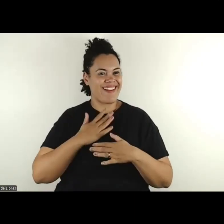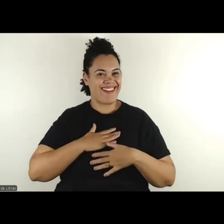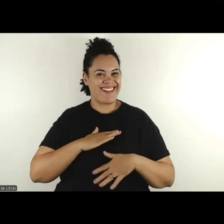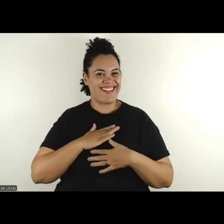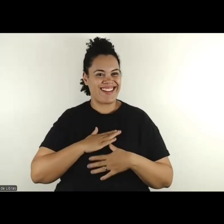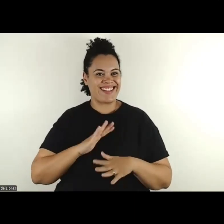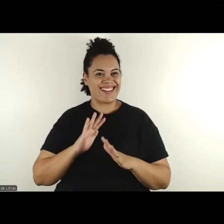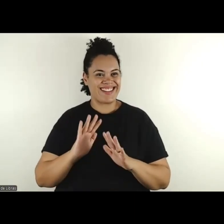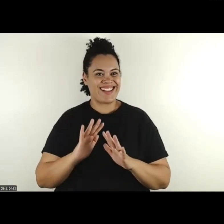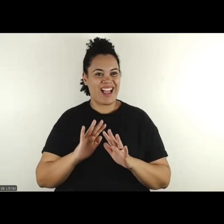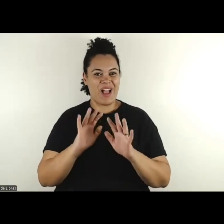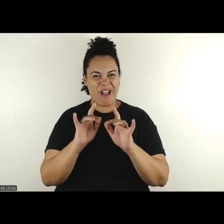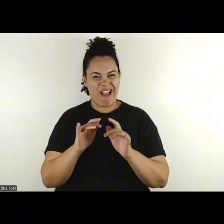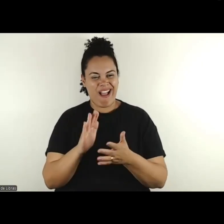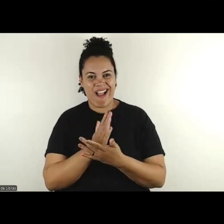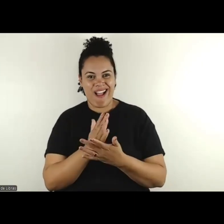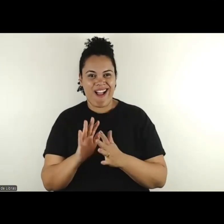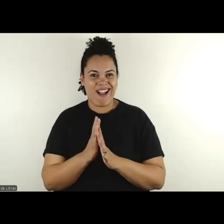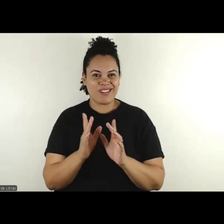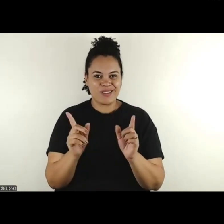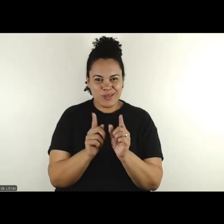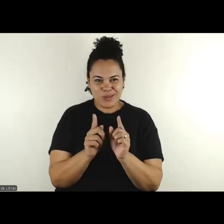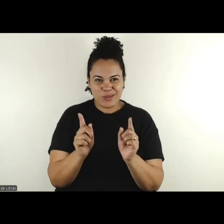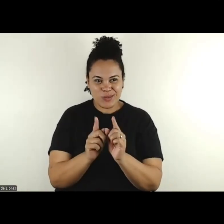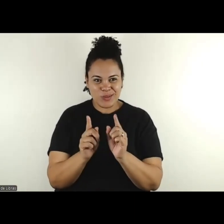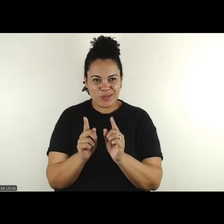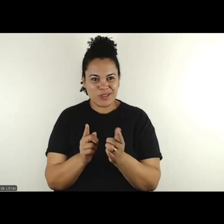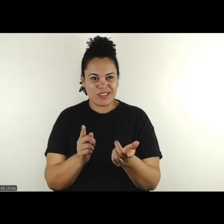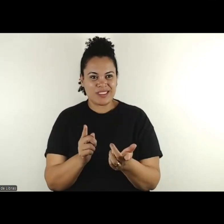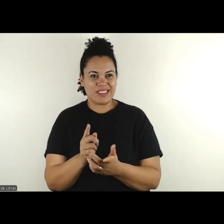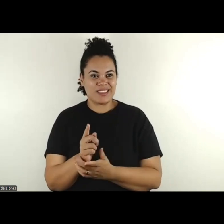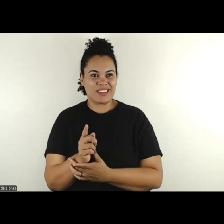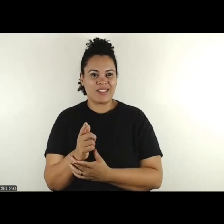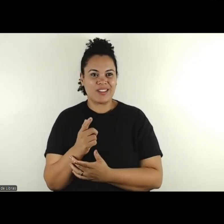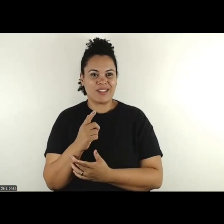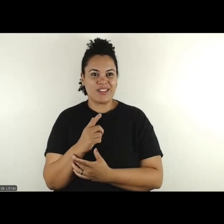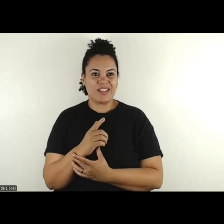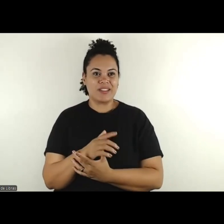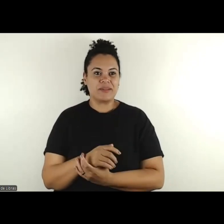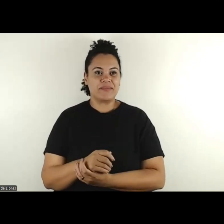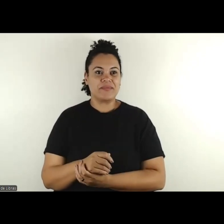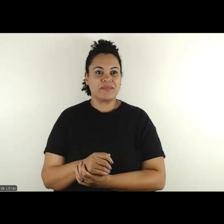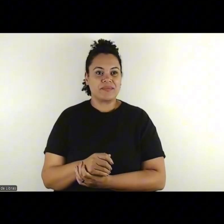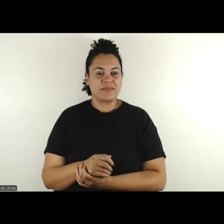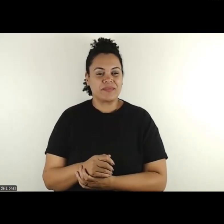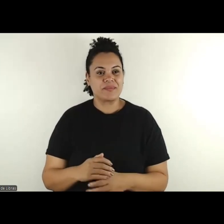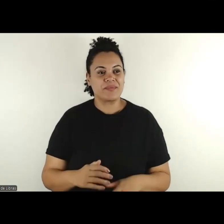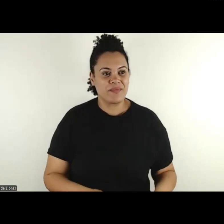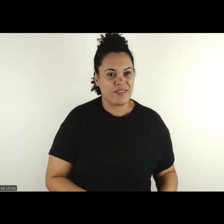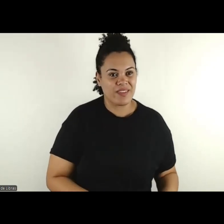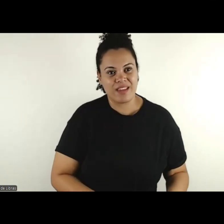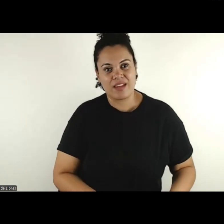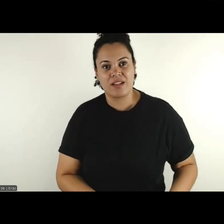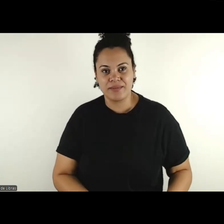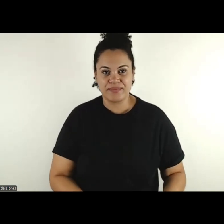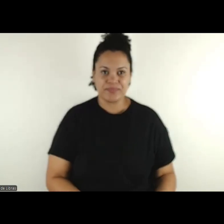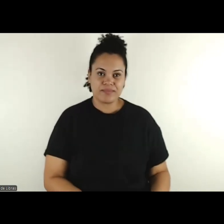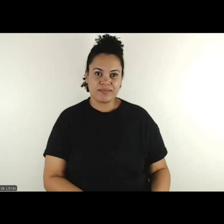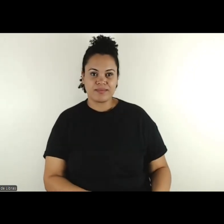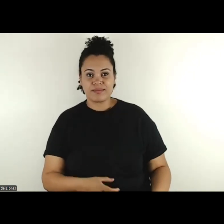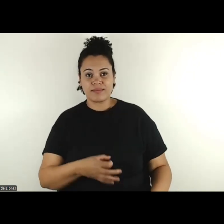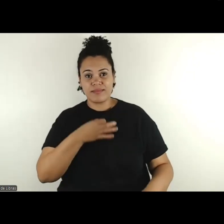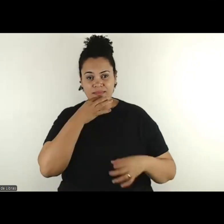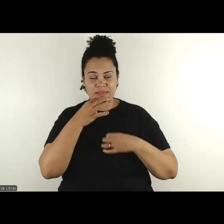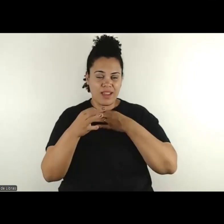Alguns comentários eu consigo ler, porque eles são pequenininhos. Agora, outros são muito grandes, eu não consigo acompanhar. A nossa crítica, então, né,